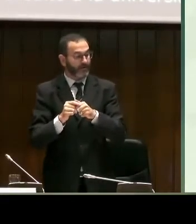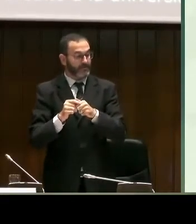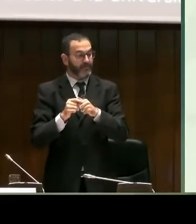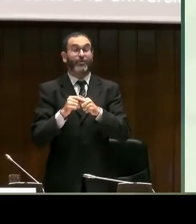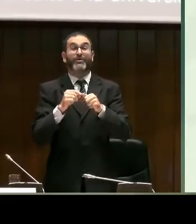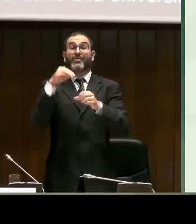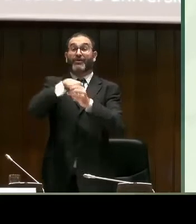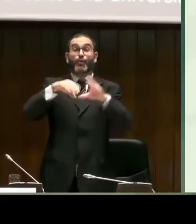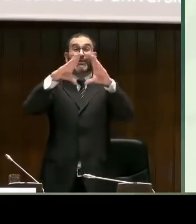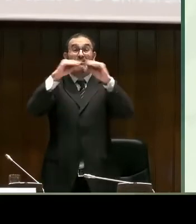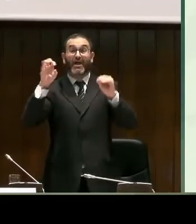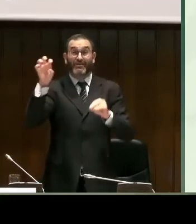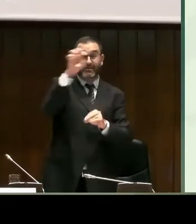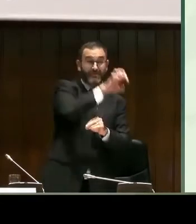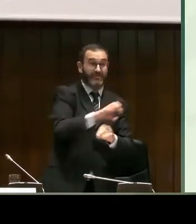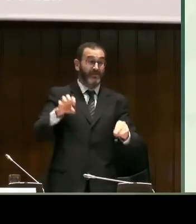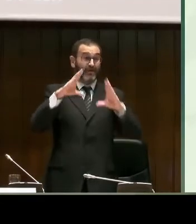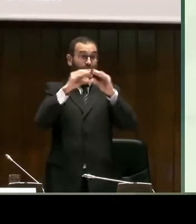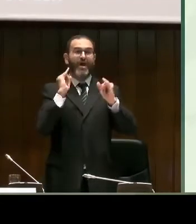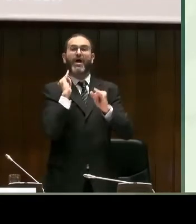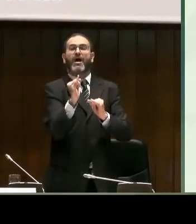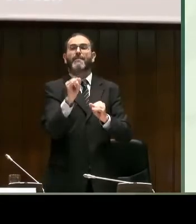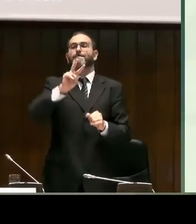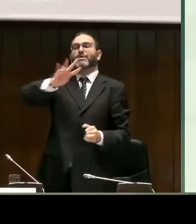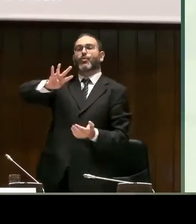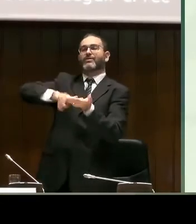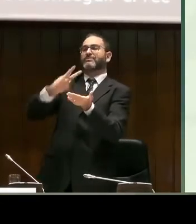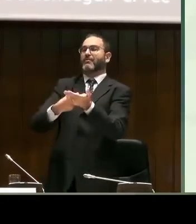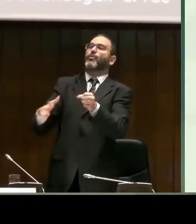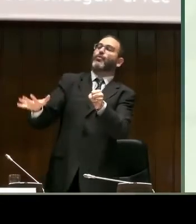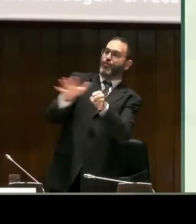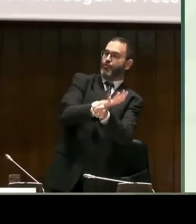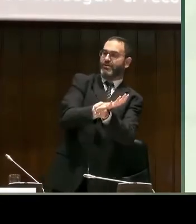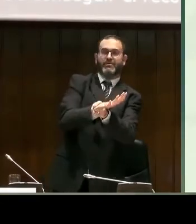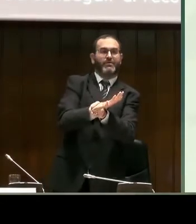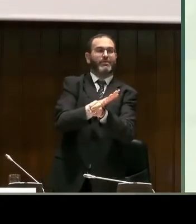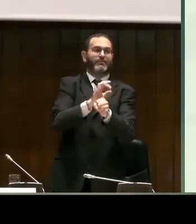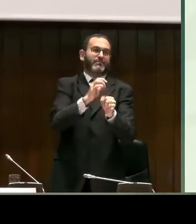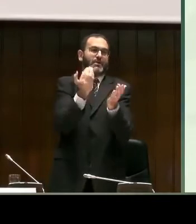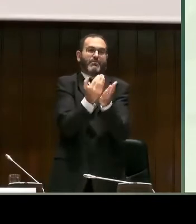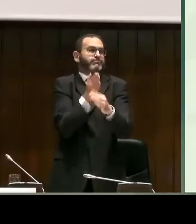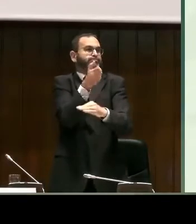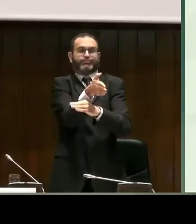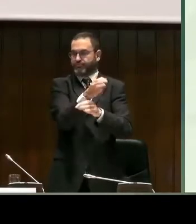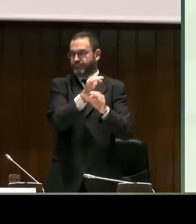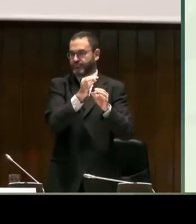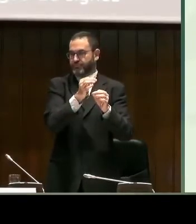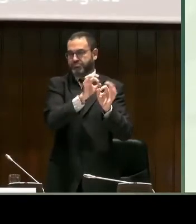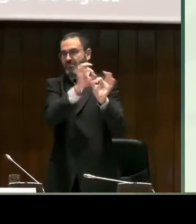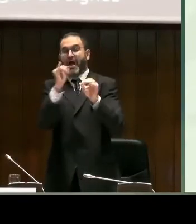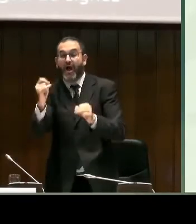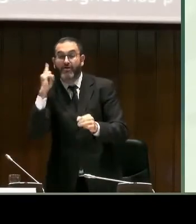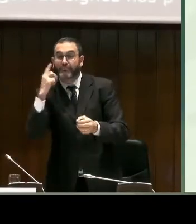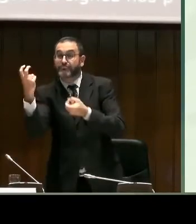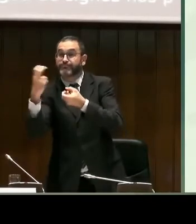alumnado sordo decrezca de forma tan devastadora cuando hablamos de la universidad. Ahora mismo hay 24 intérpretes en todo el